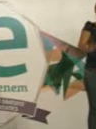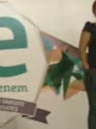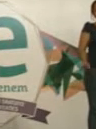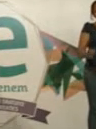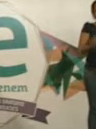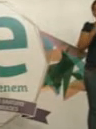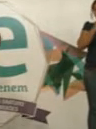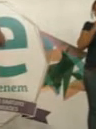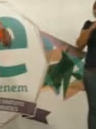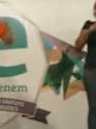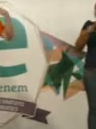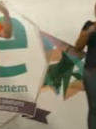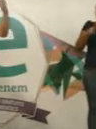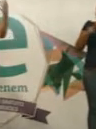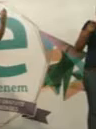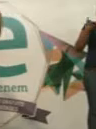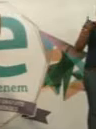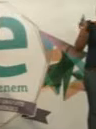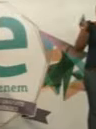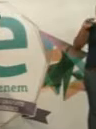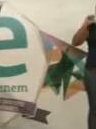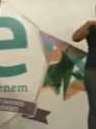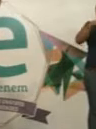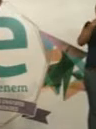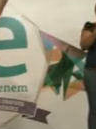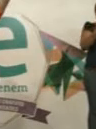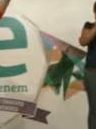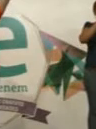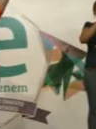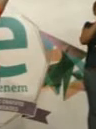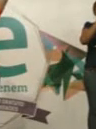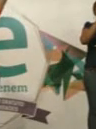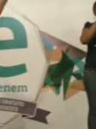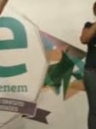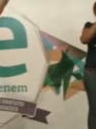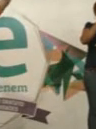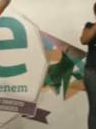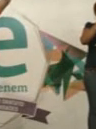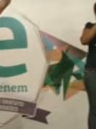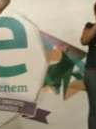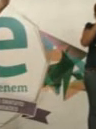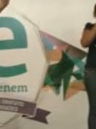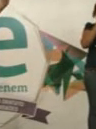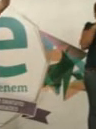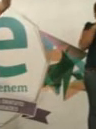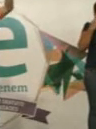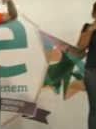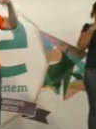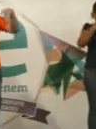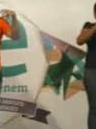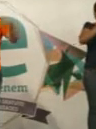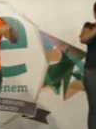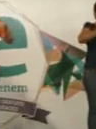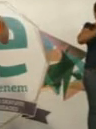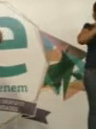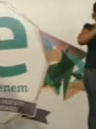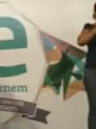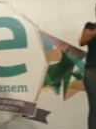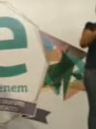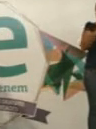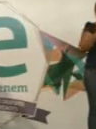de 1938, a Itália, ao ganhar os jogos, eles faziam a saudação fascista em cada jogo. Se viu